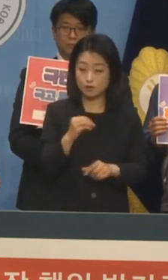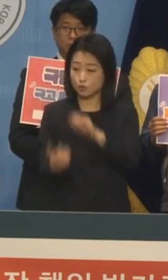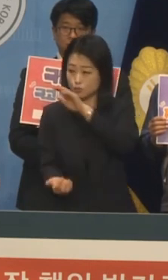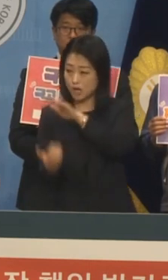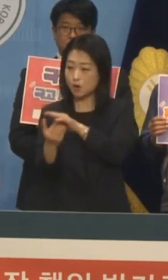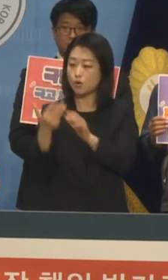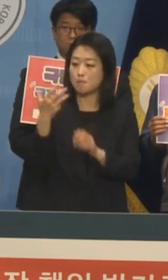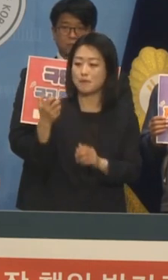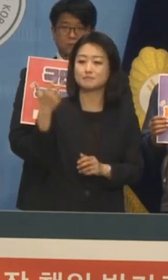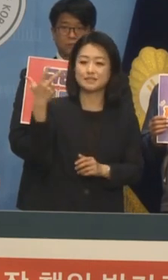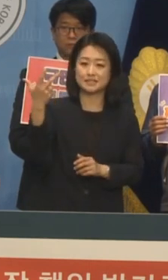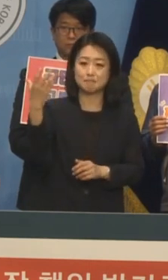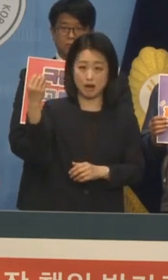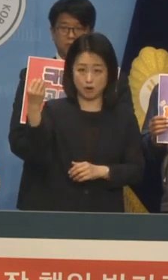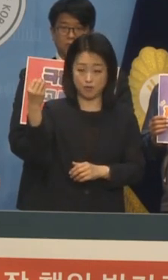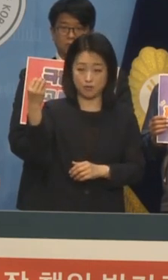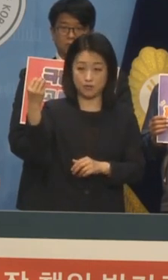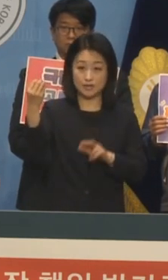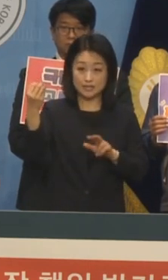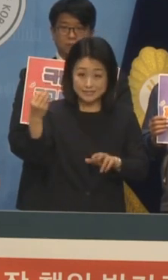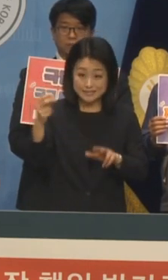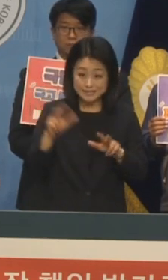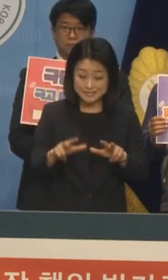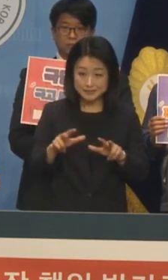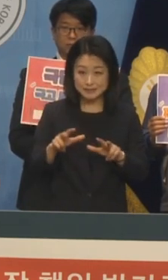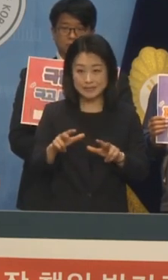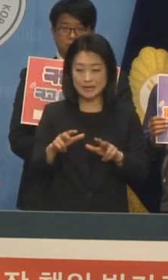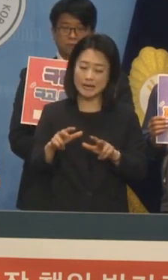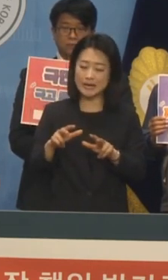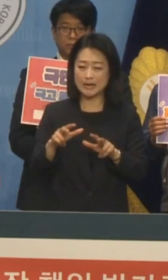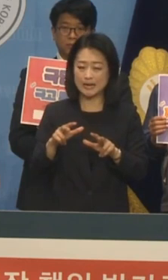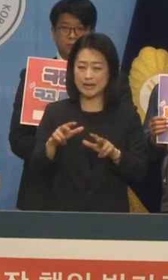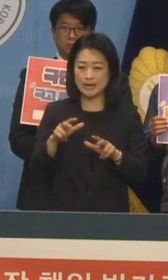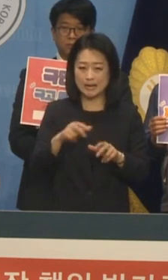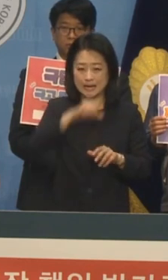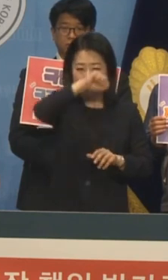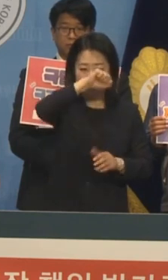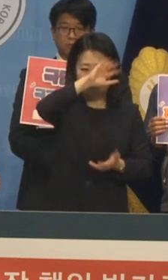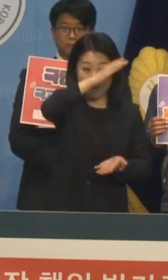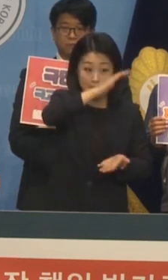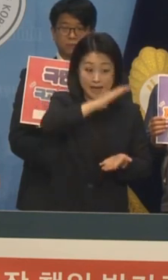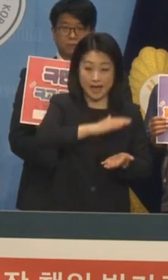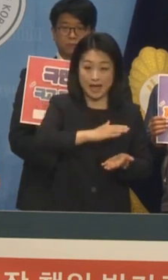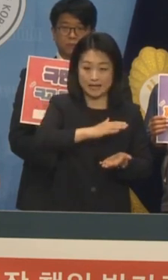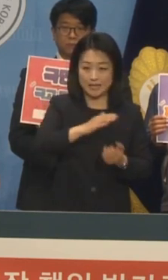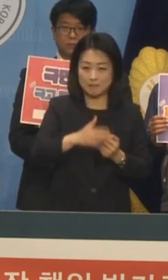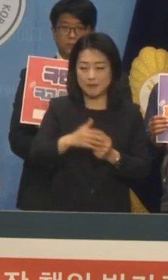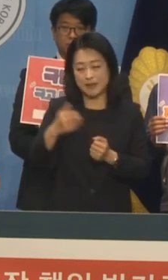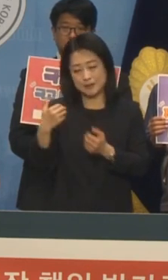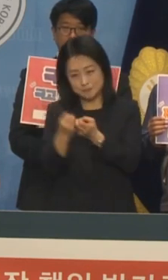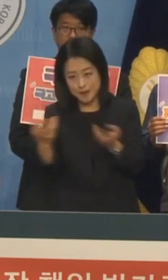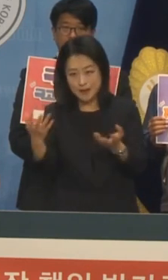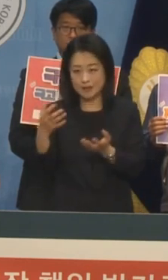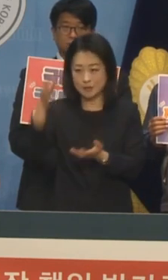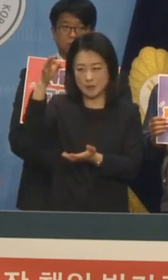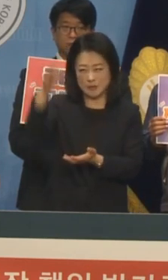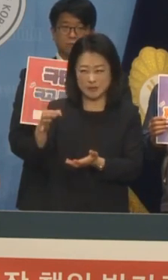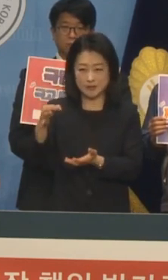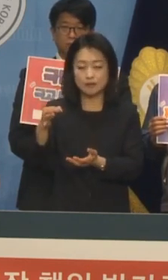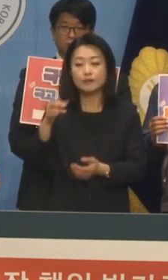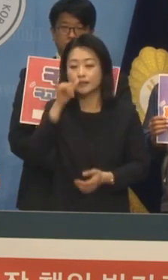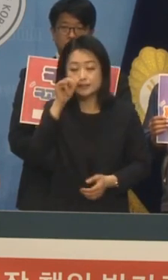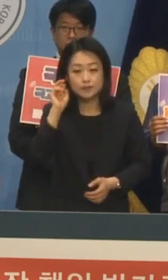87만 원 정도 올라갔다가 소득 대체율 인하가 효과가 급속히 나타나면서 축소될 수밖에 없는 그런 구조에